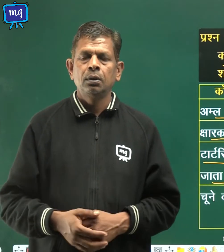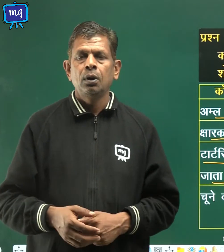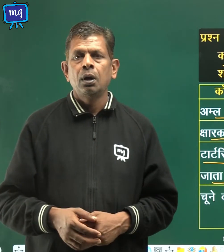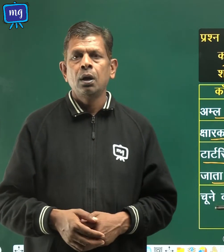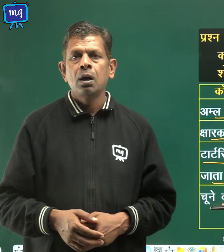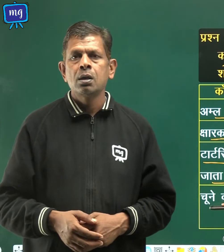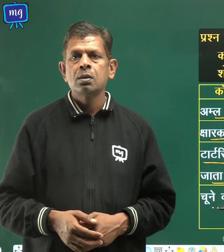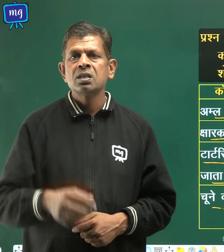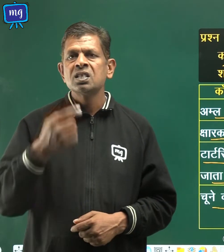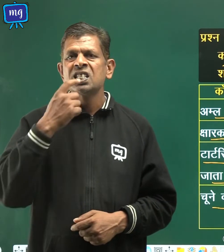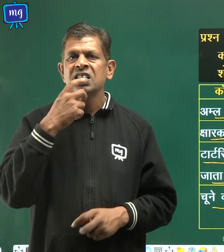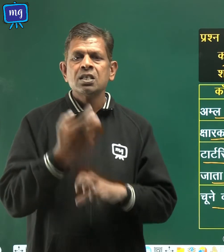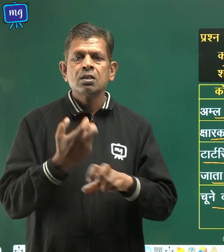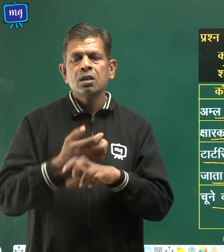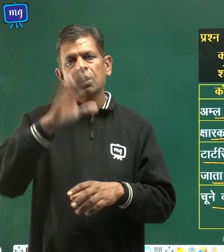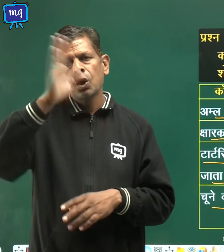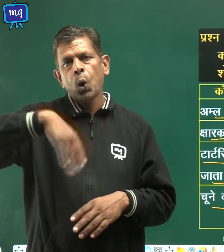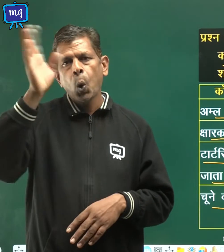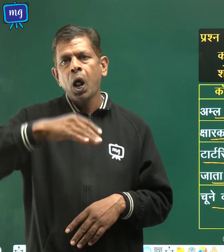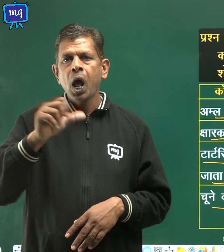चूने के पानी में